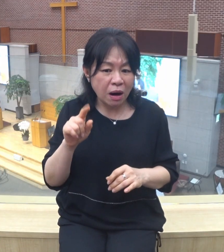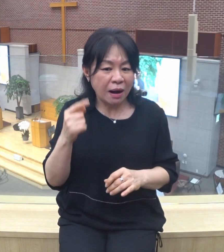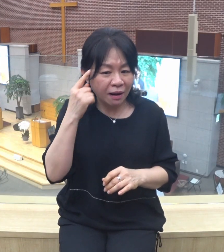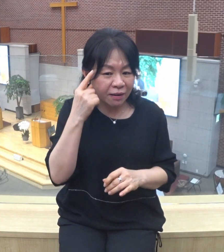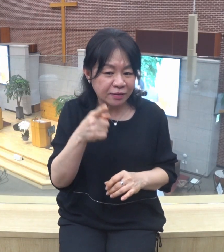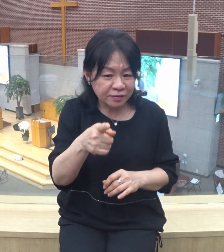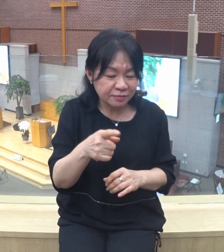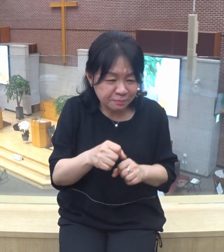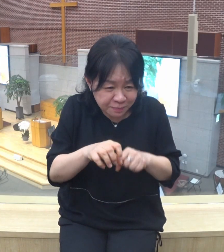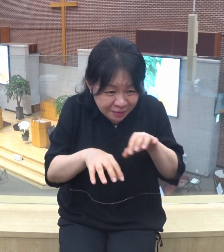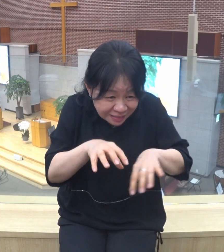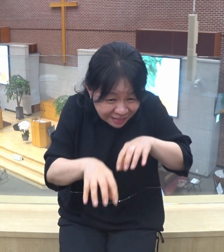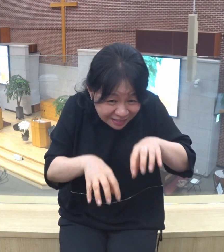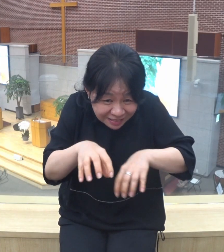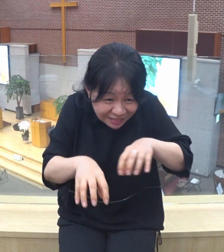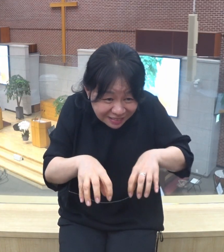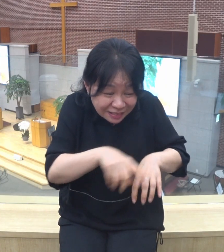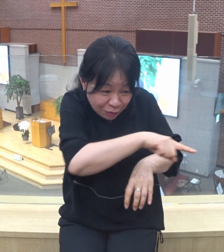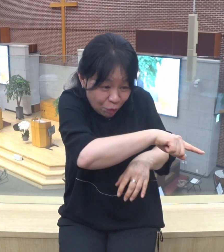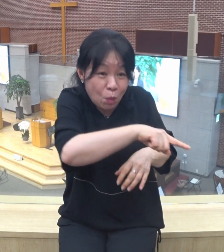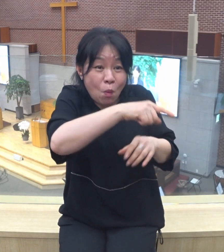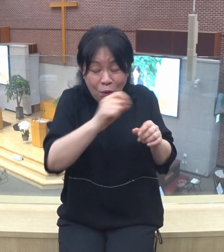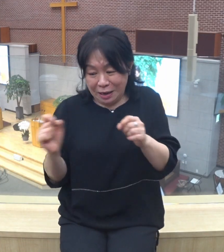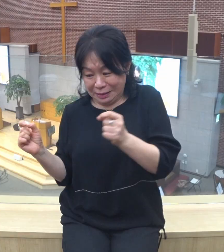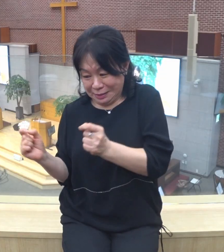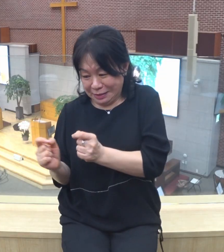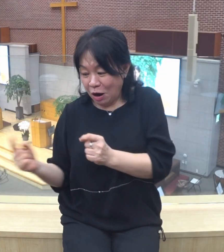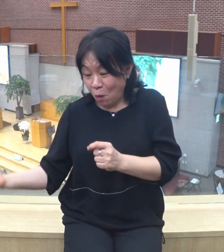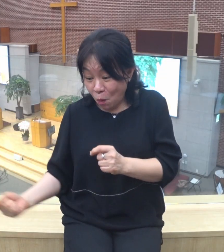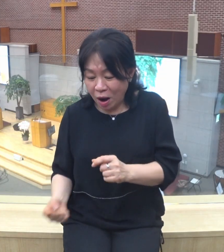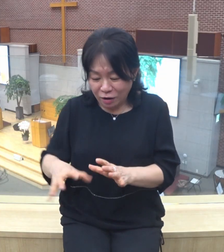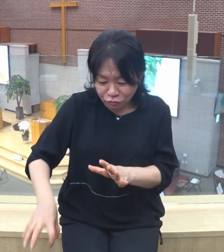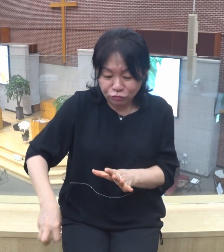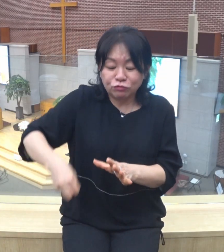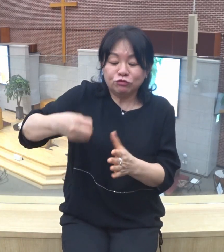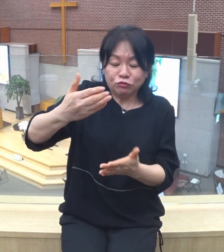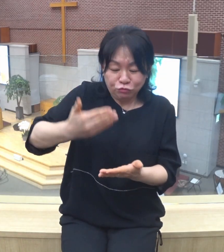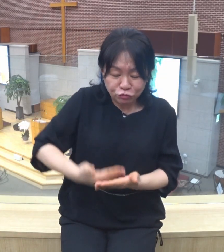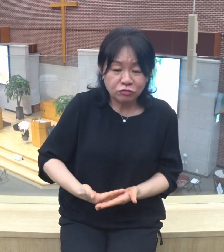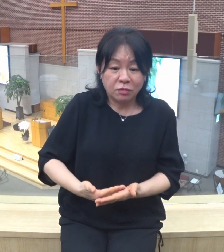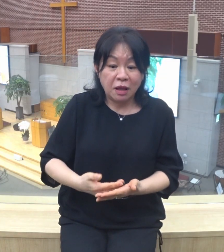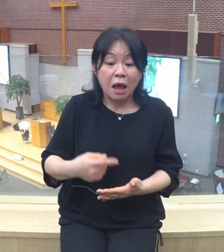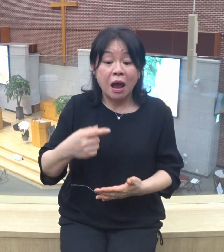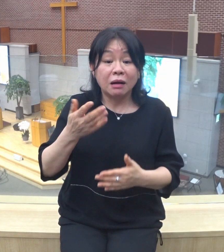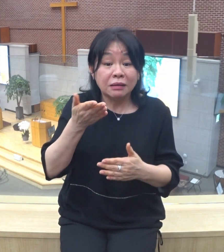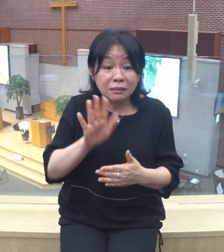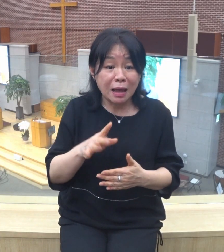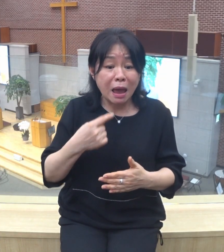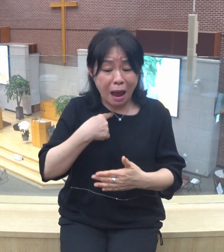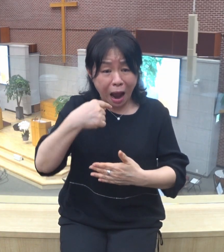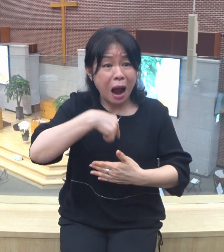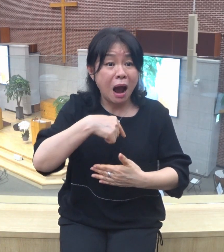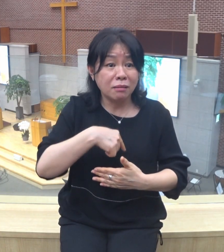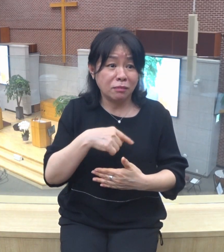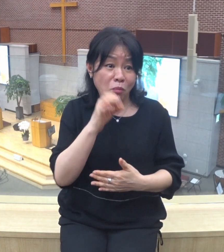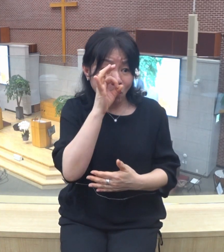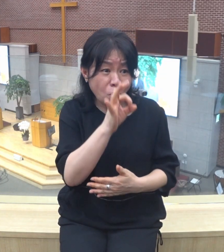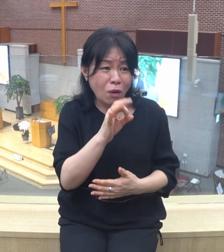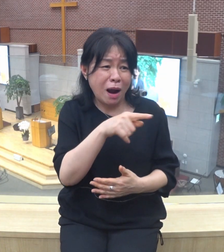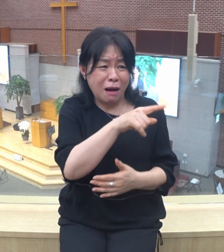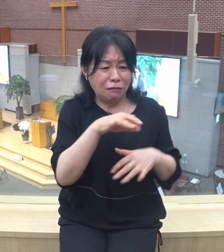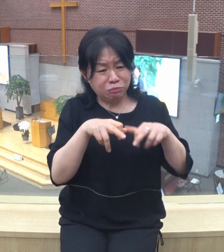해서 앞으로 기어서 그 의안을 주워가지고 다시 왔습니다. 그런데 놀랍게도 제 안에 그 아이가 부끄럽지가